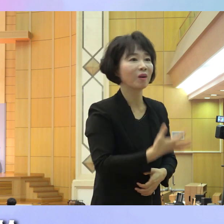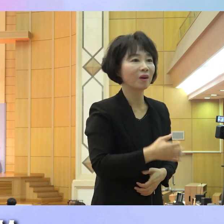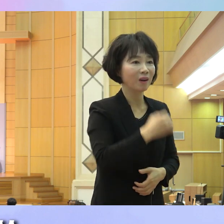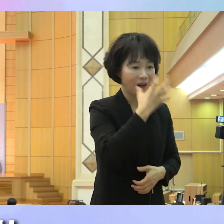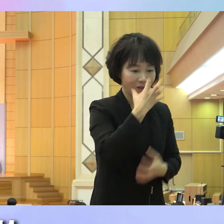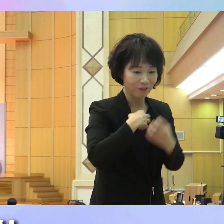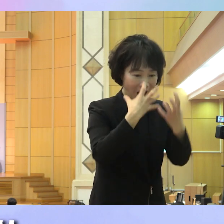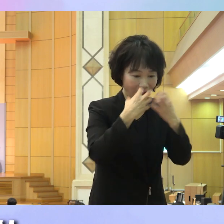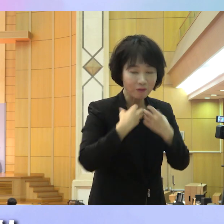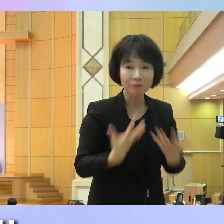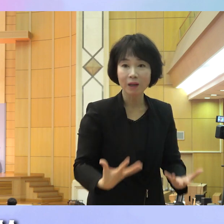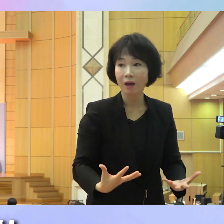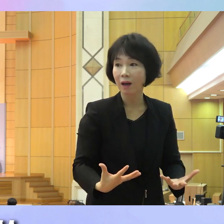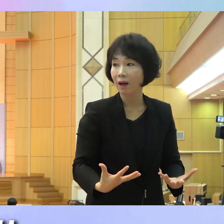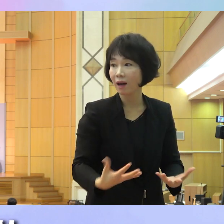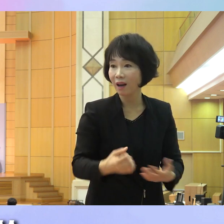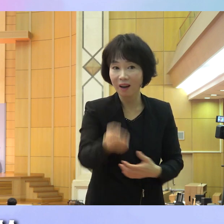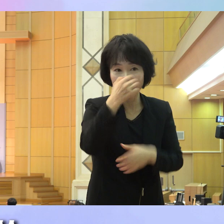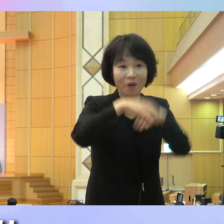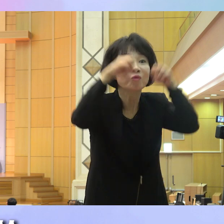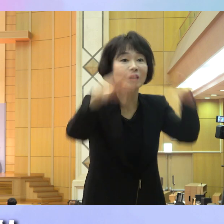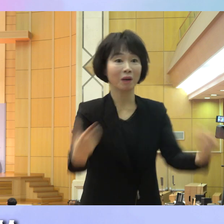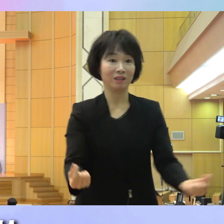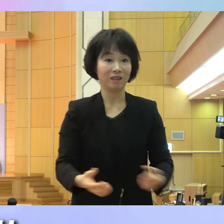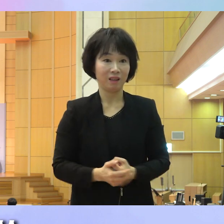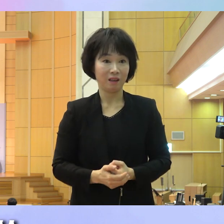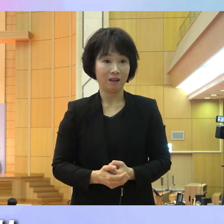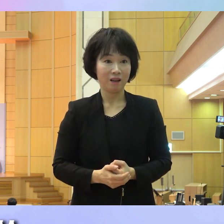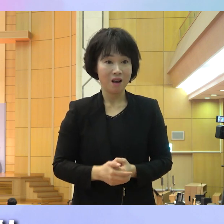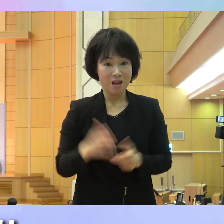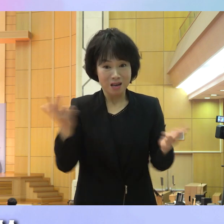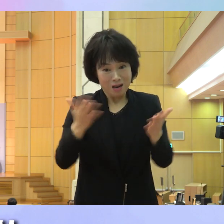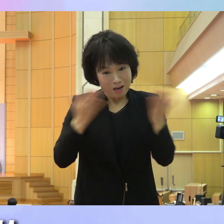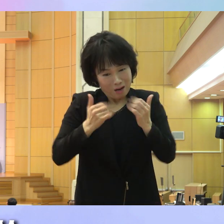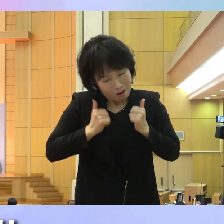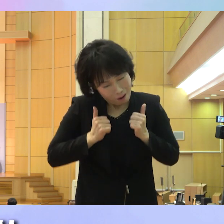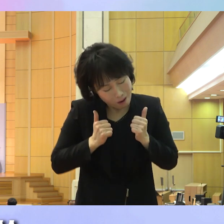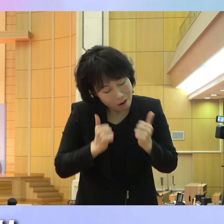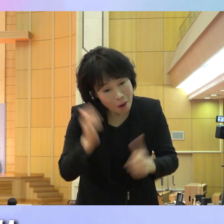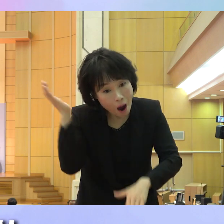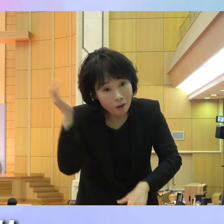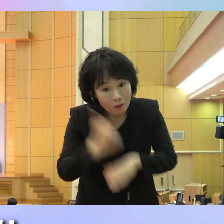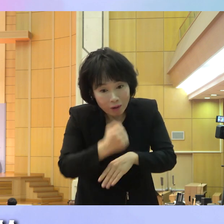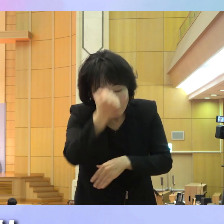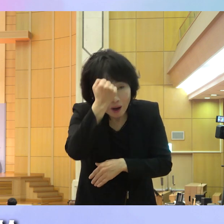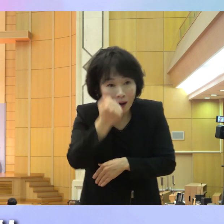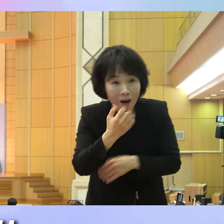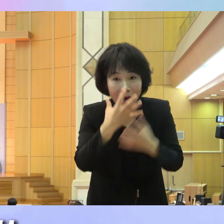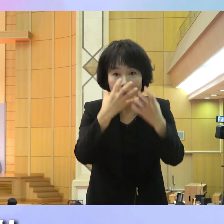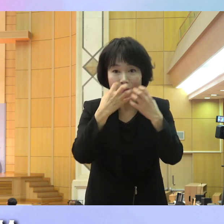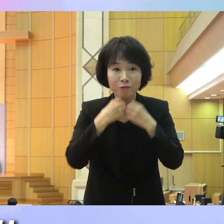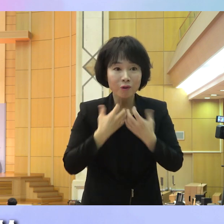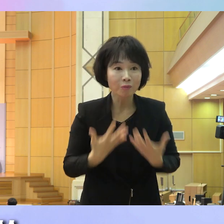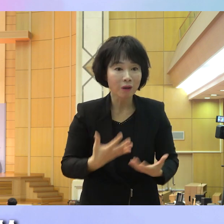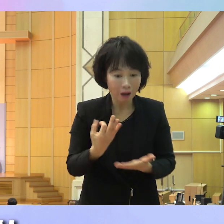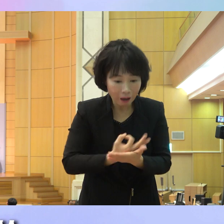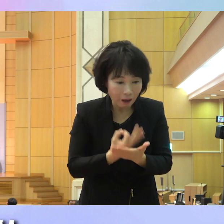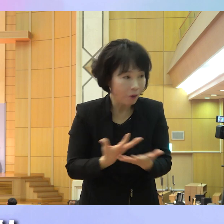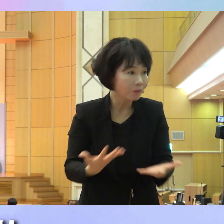속 먹자는 만두지. 만두 많이 먹어봤죠? 예? 아무리 만두